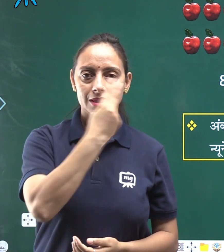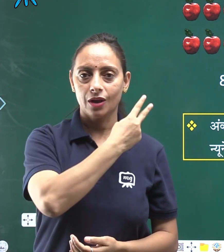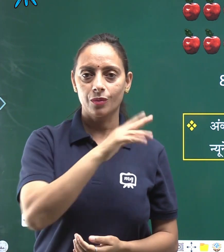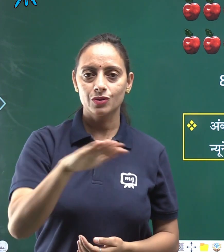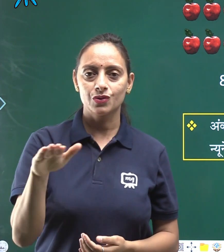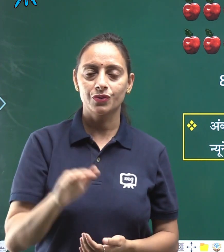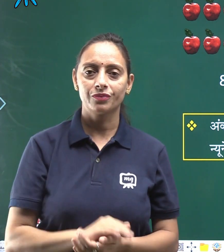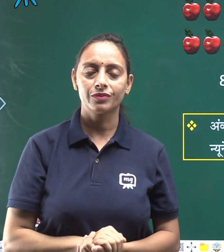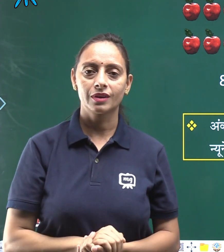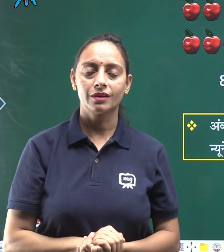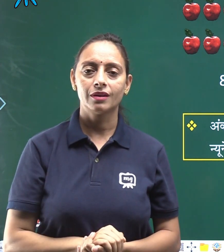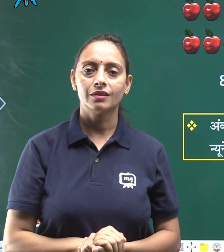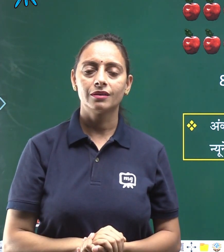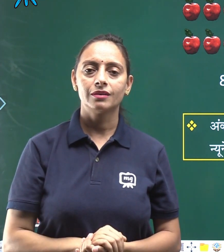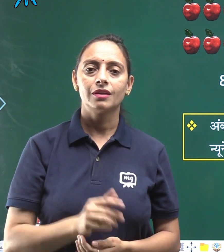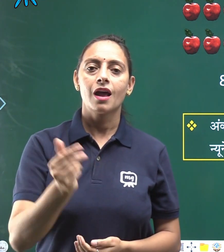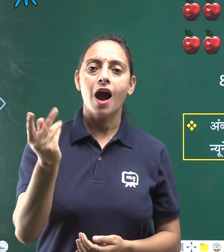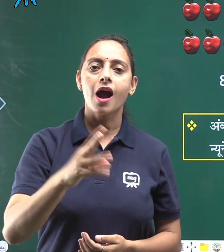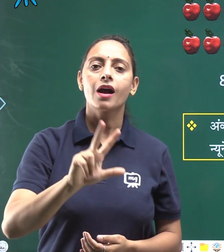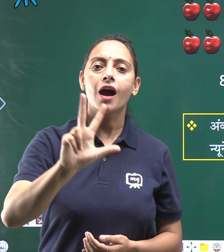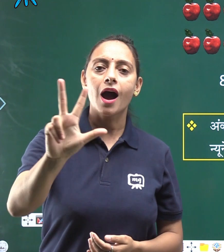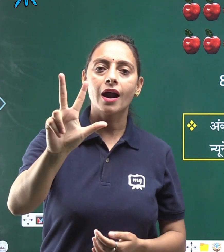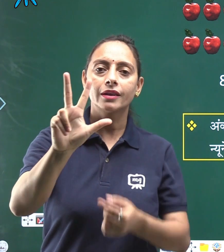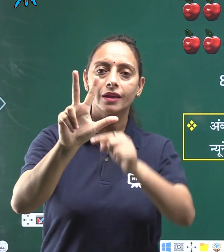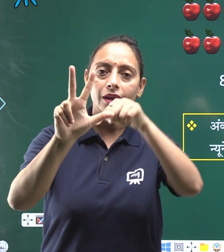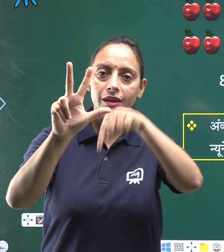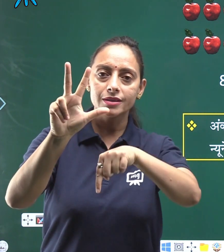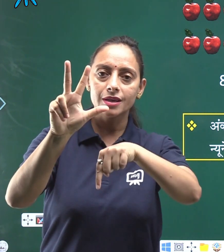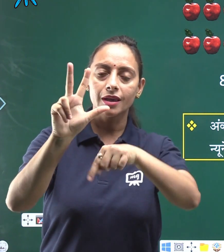बच्चों, अंक 8 के नीचे